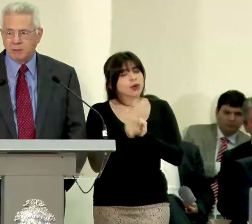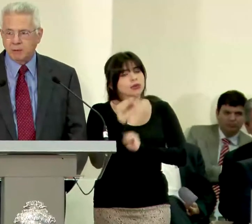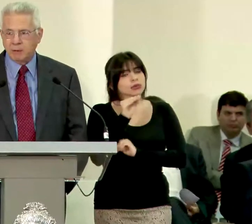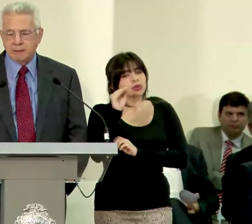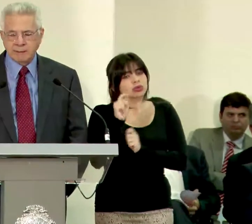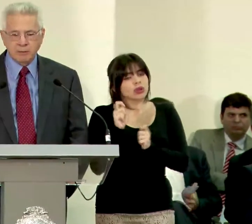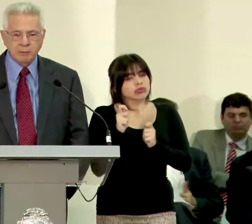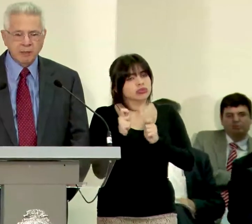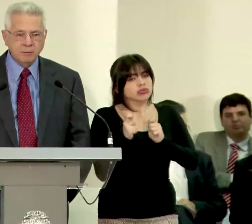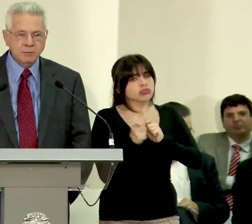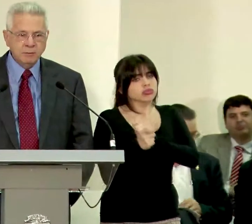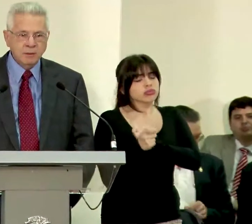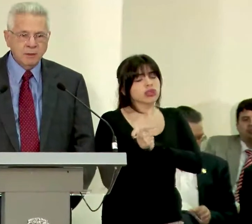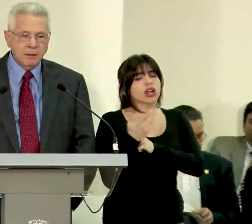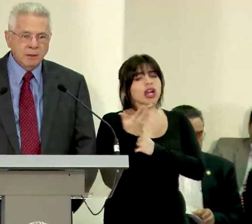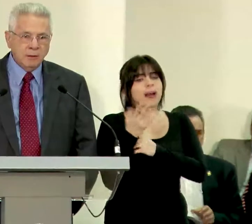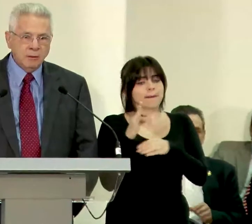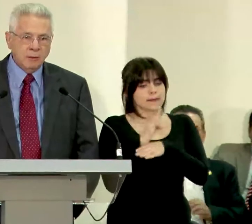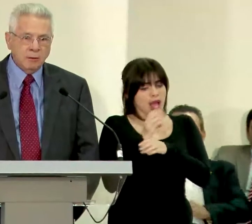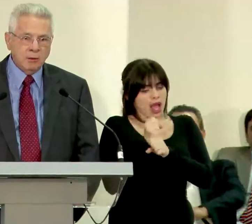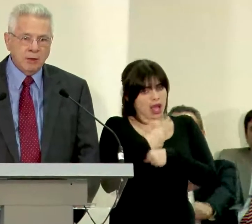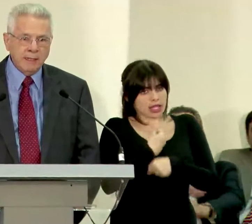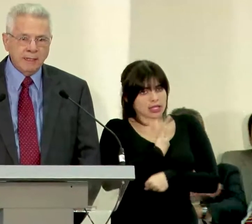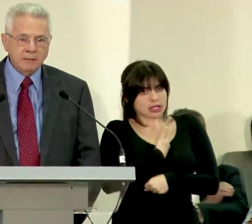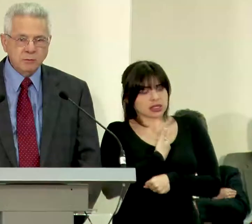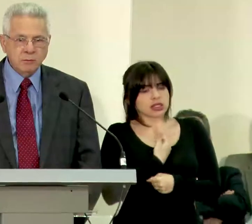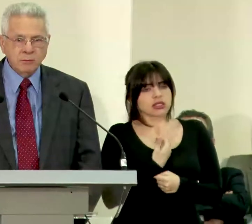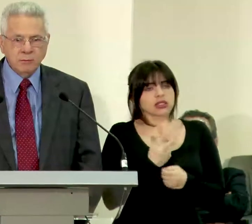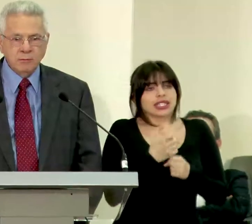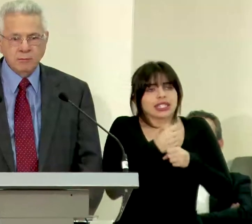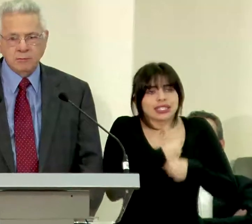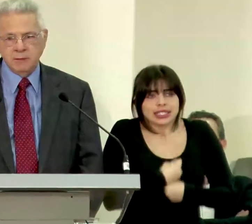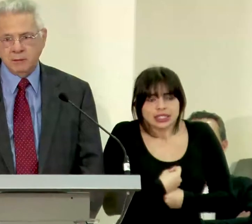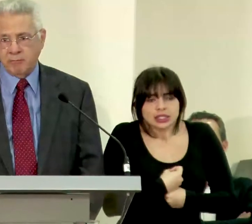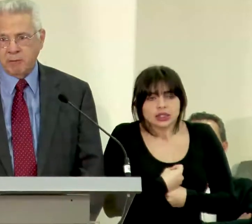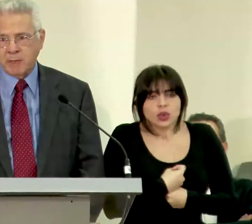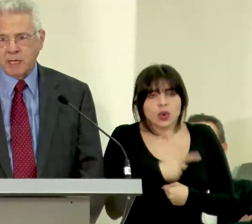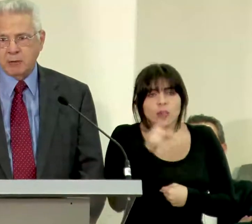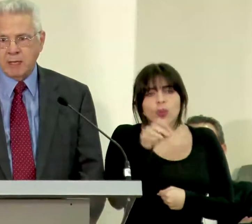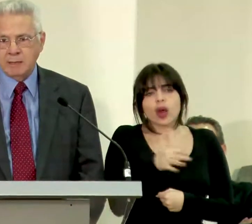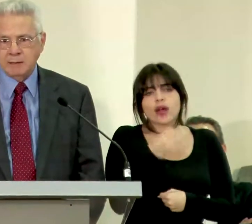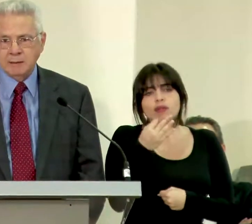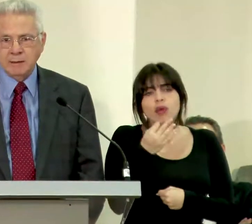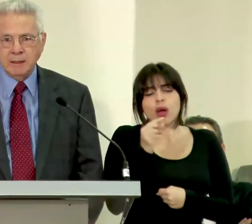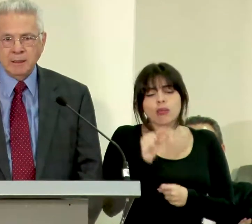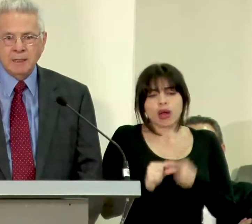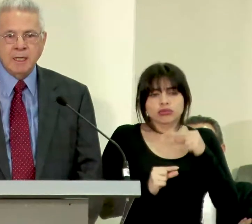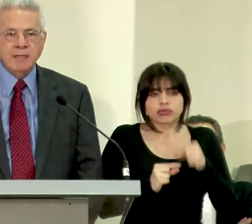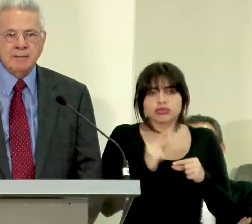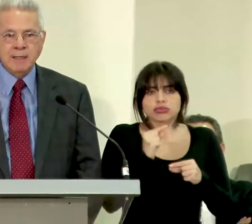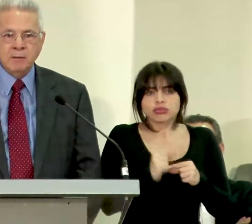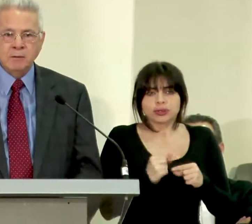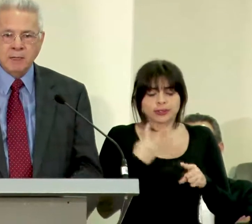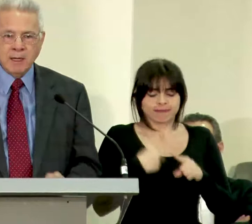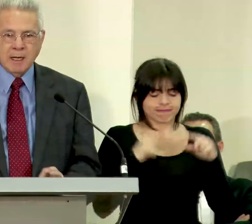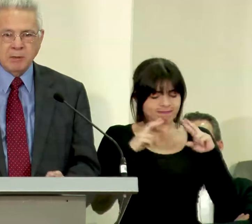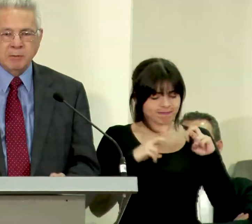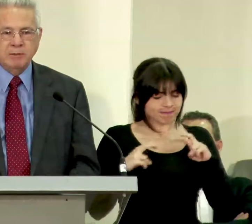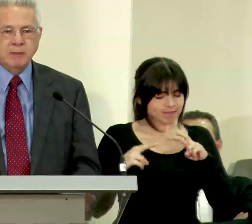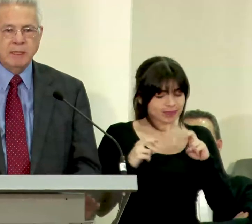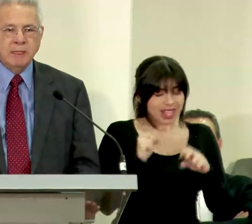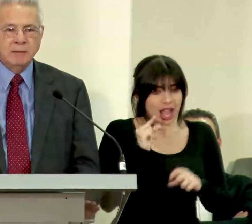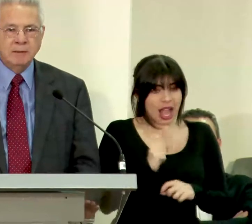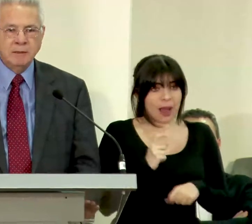que el banco ha estado tomando, lo ha hecho de una forma gradual y analizando en